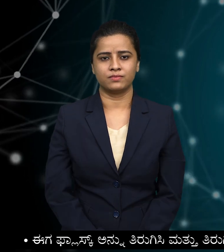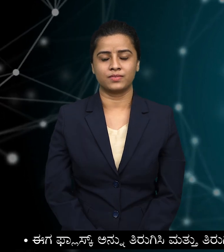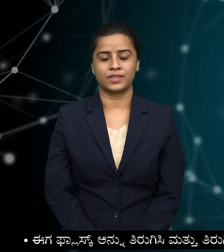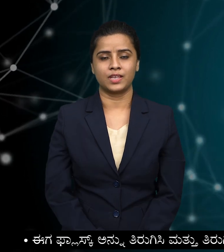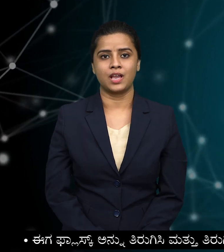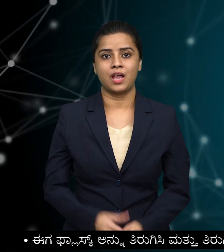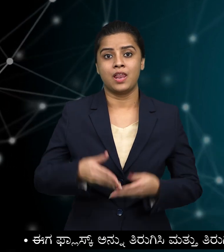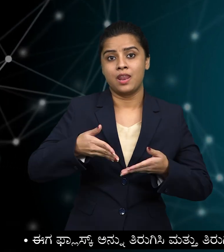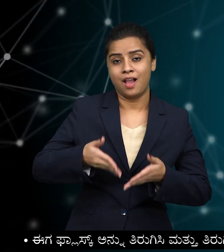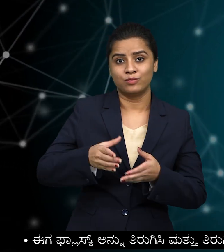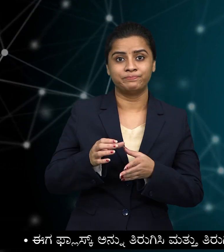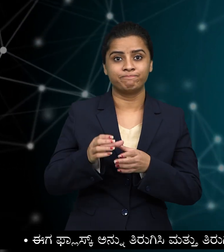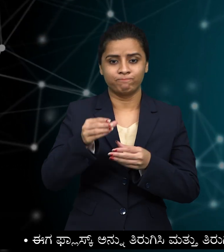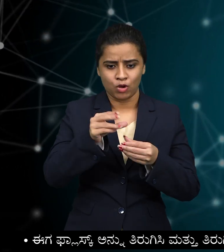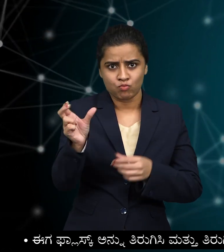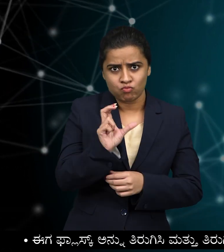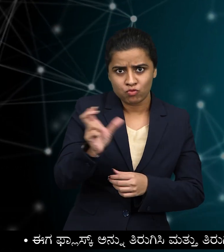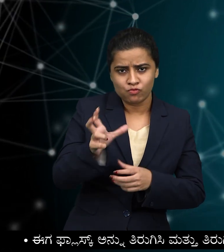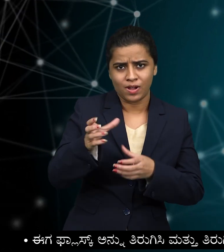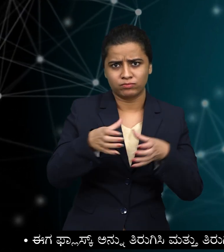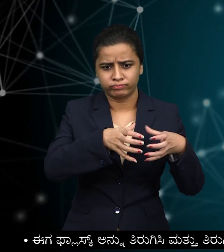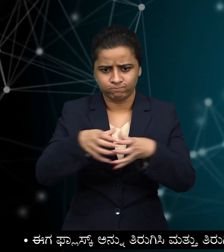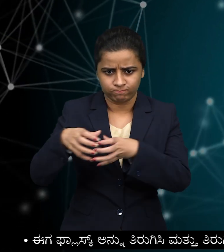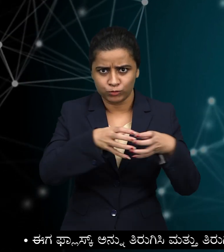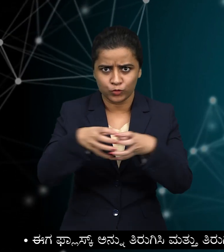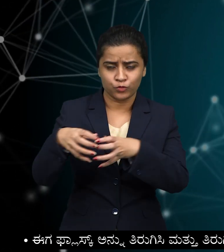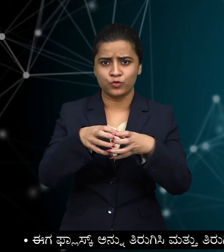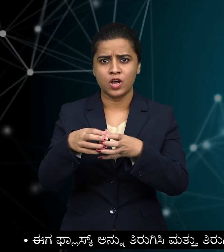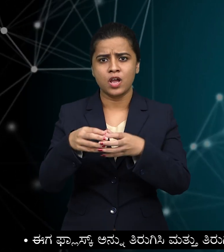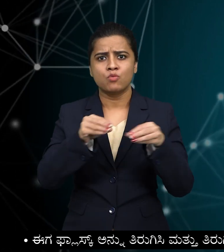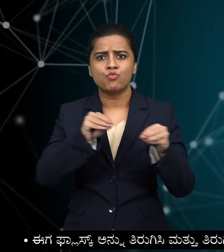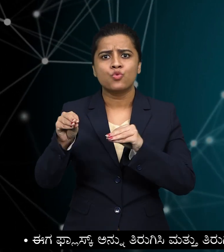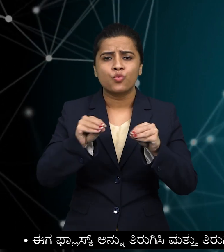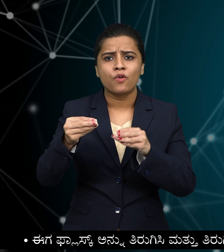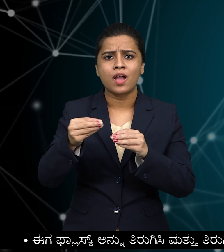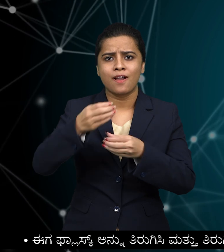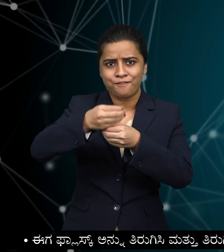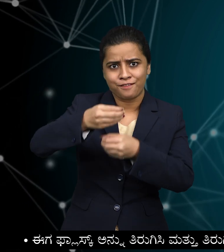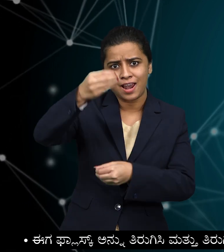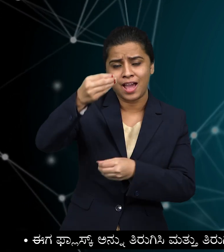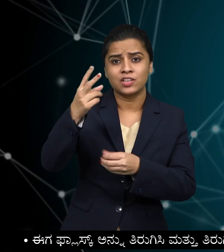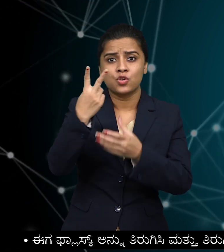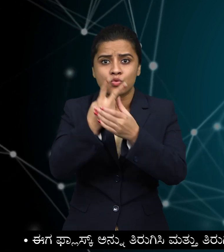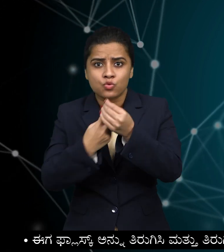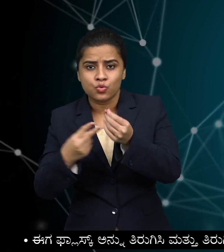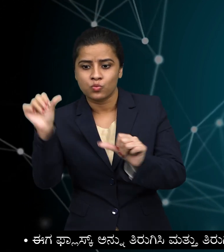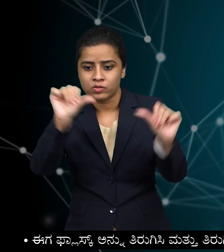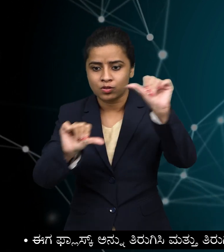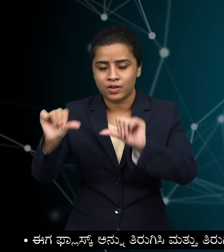ಈಗ ಫ್ಲಾಸ್ಕ್ ಅನ್ನು ತಿರುಗಿಸಿ ಮತ್ತು ತಿರುಗಿಸಿ. ಇದರಿಂದ ಎರಡು ಪರಿಹಾರಗಳು ಮಿಶ್ರಣಗೊಳ್ಳುತ್ತವೆ.